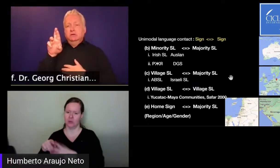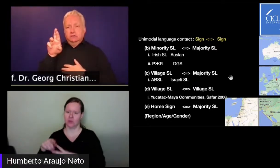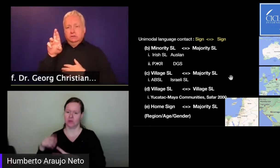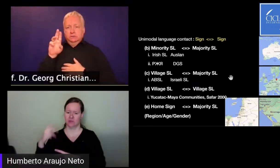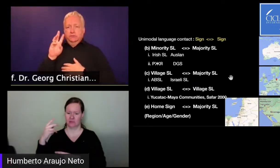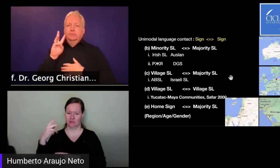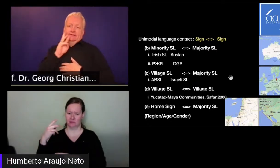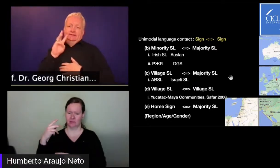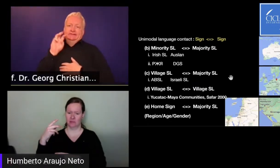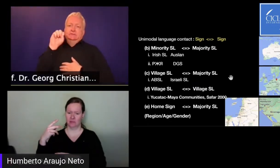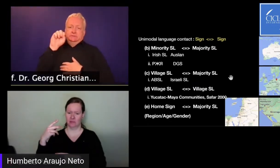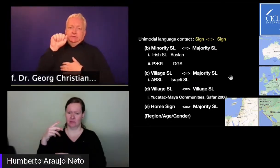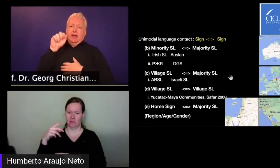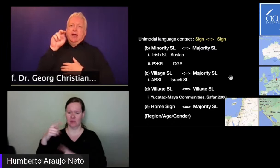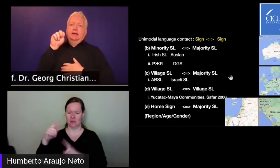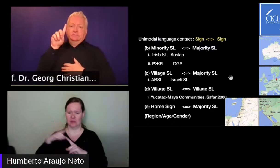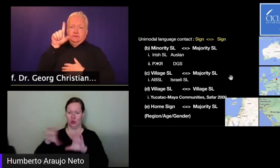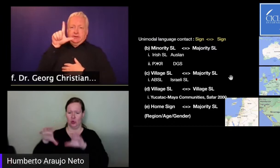localidades mais longínquas.